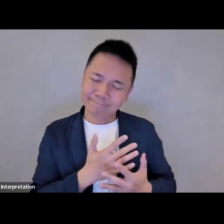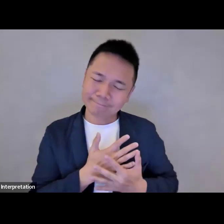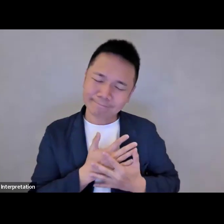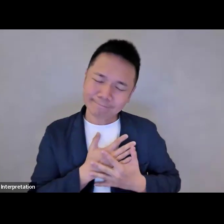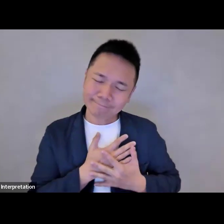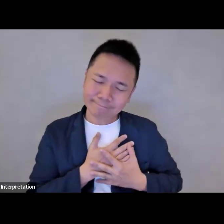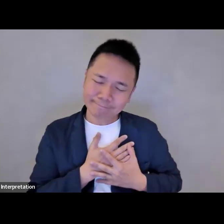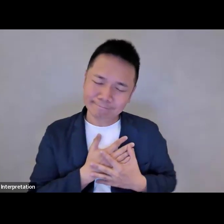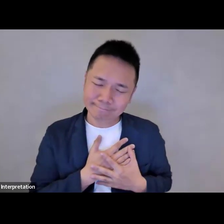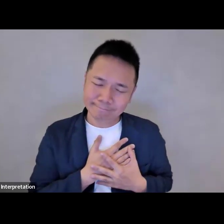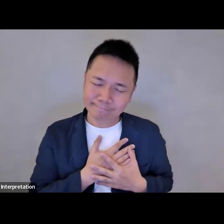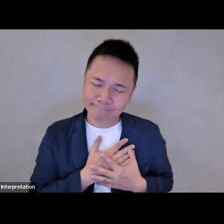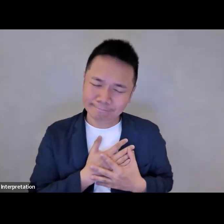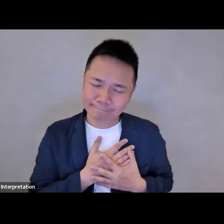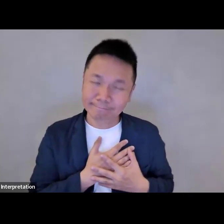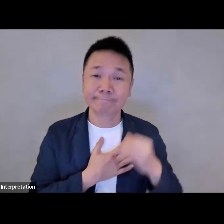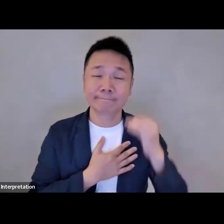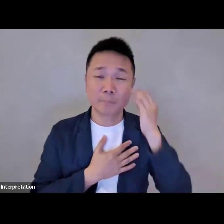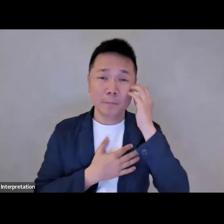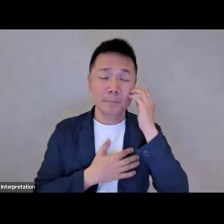我们感受到